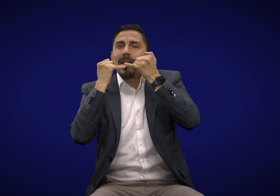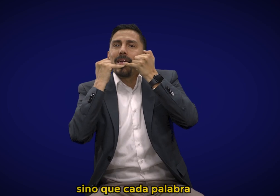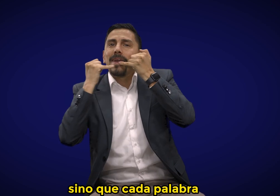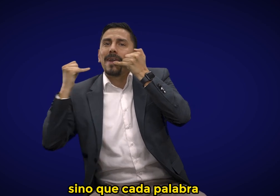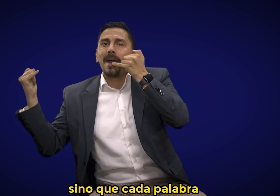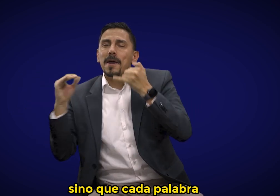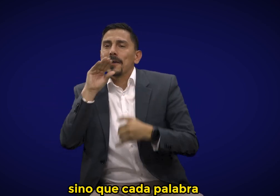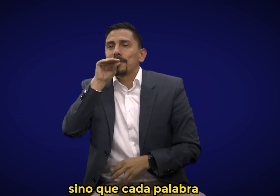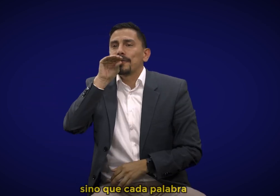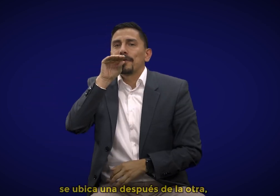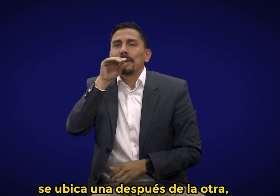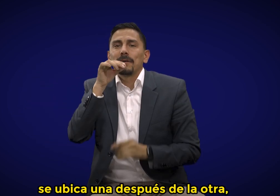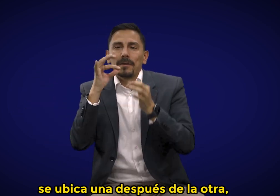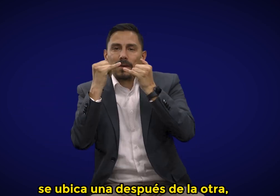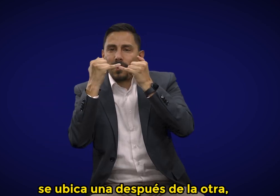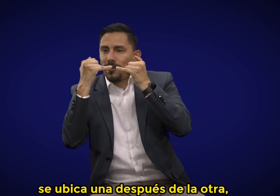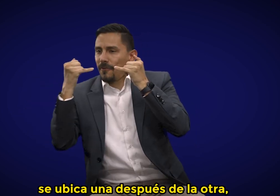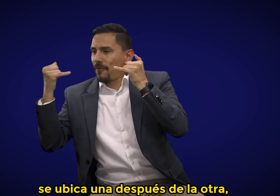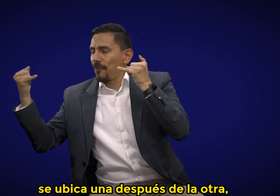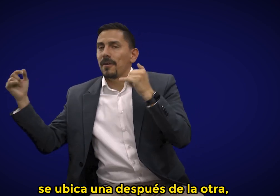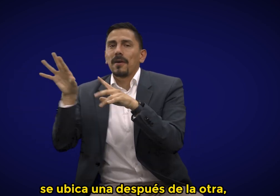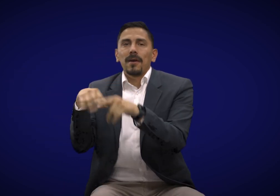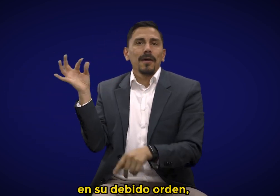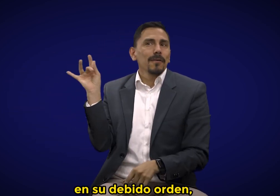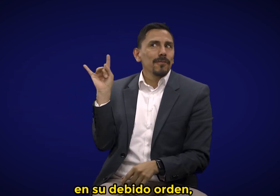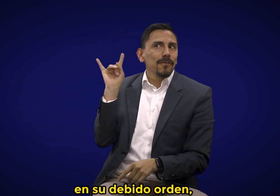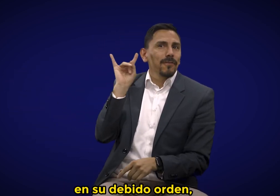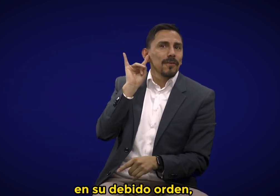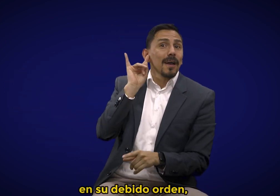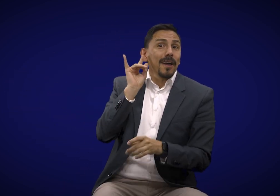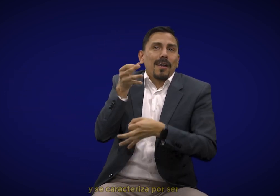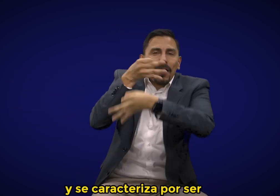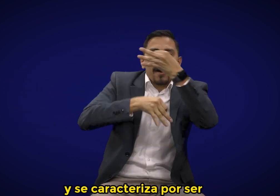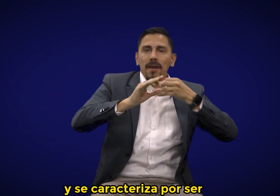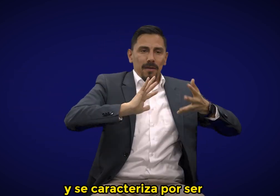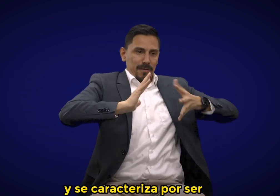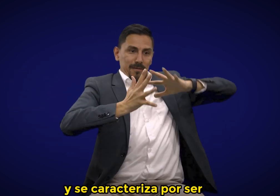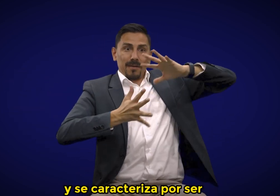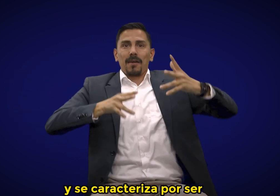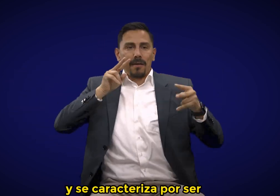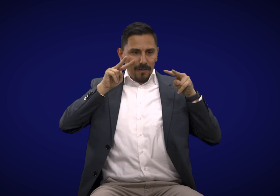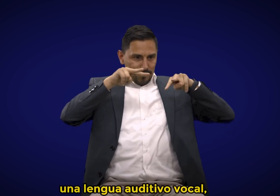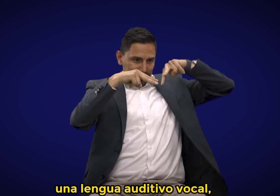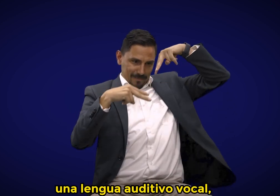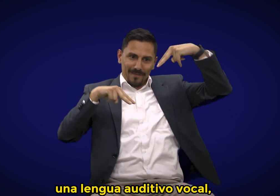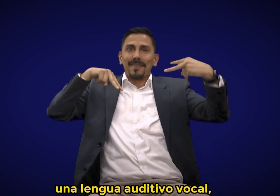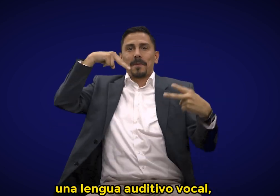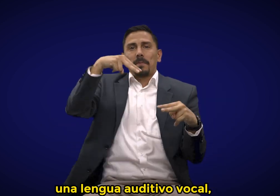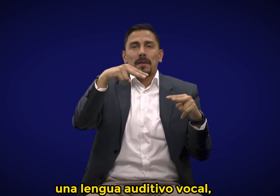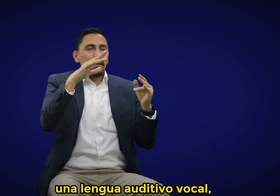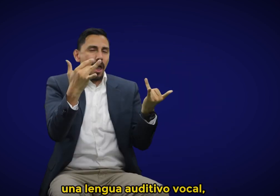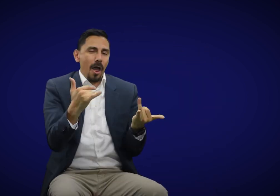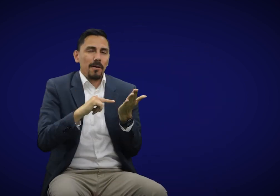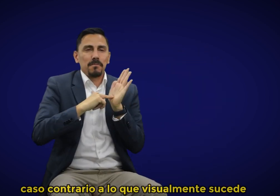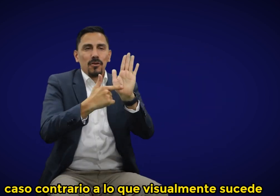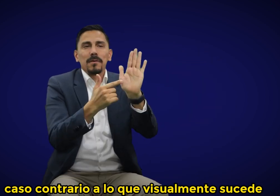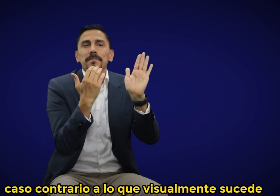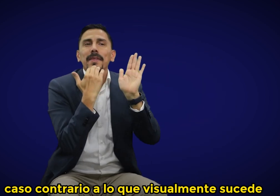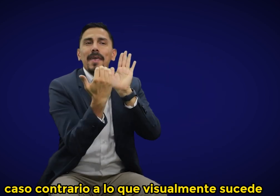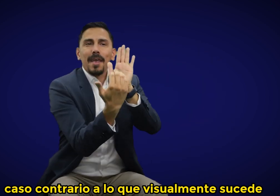sino que cada palabra se ubica una después de la otra en su debido orden y se caracteriza por ser una lengua auditivo vocal, caso contrario